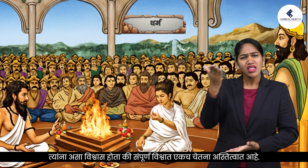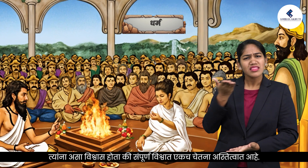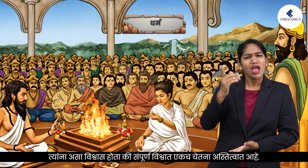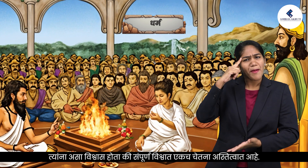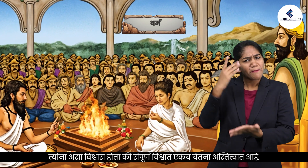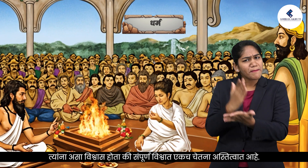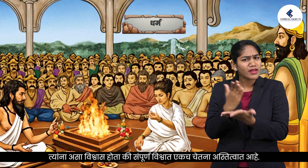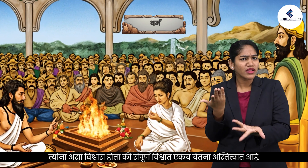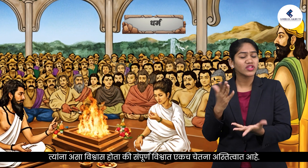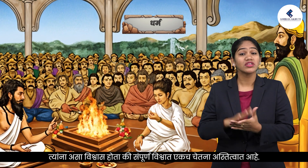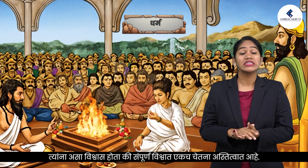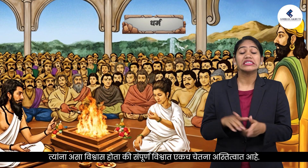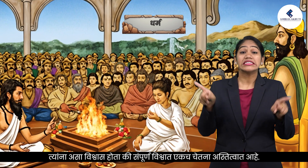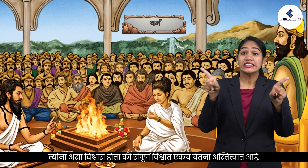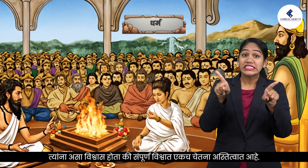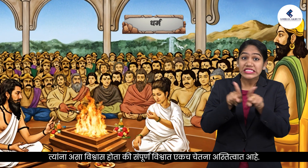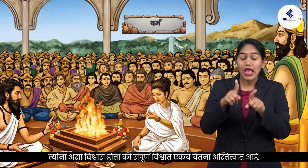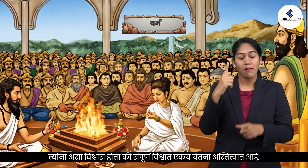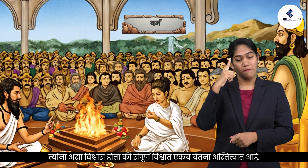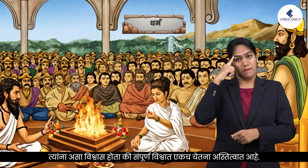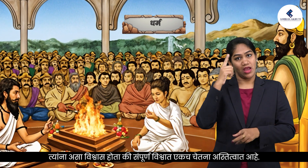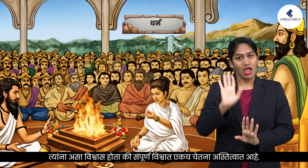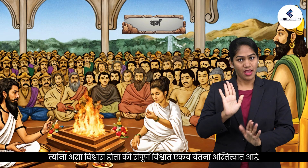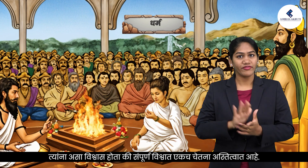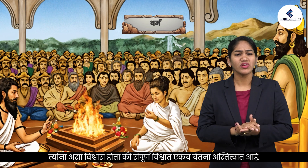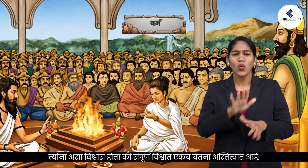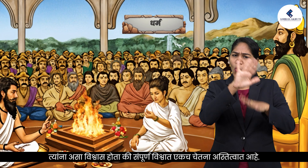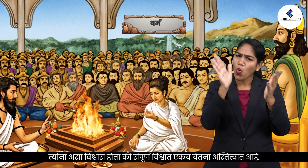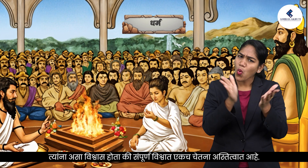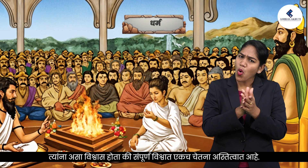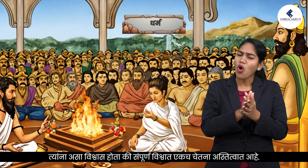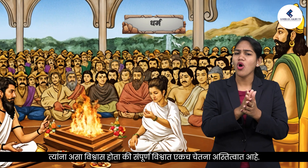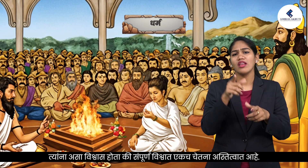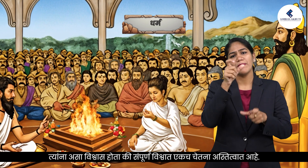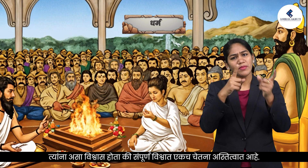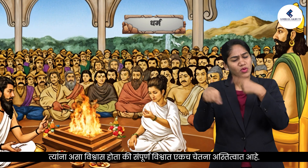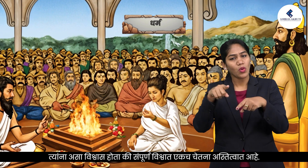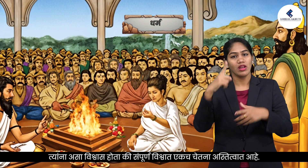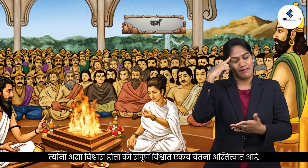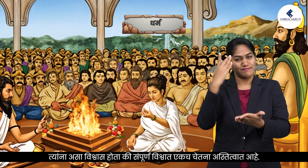त्यांना असा विश्वास होता की संपूर्ण विश्वात एकच चेतना अस्तित्वात आहे.